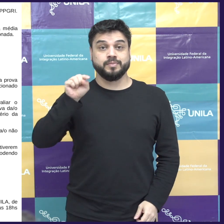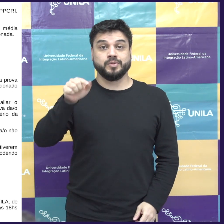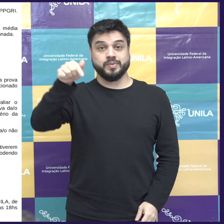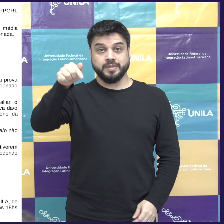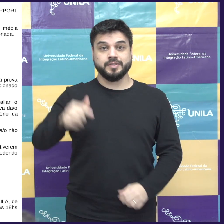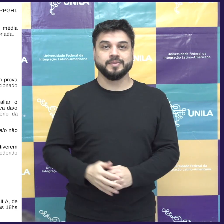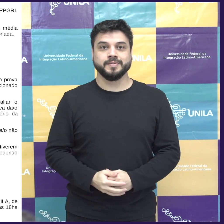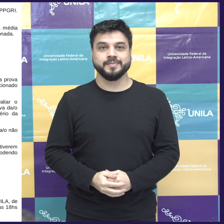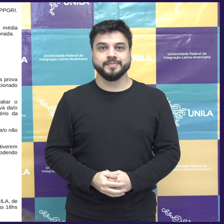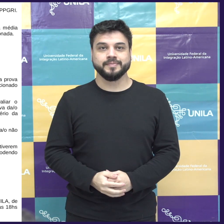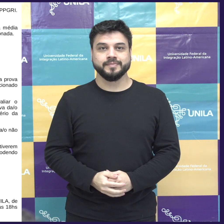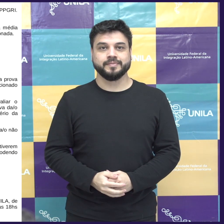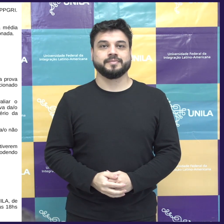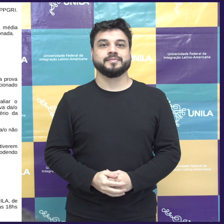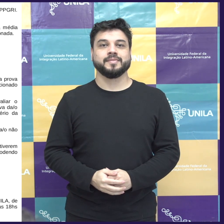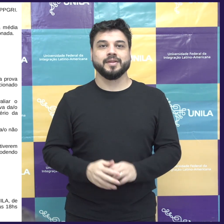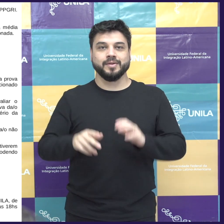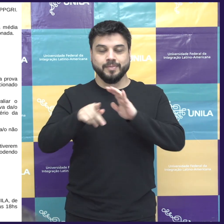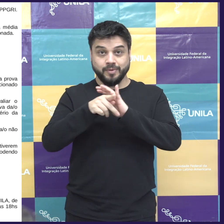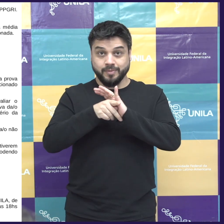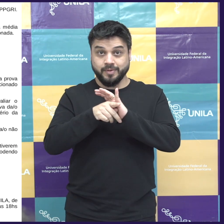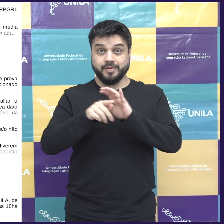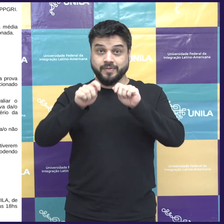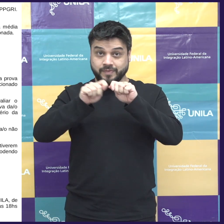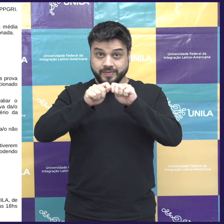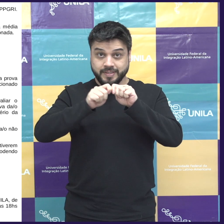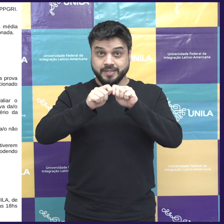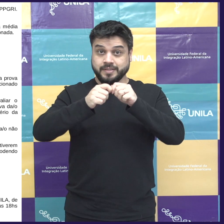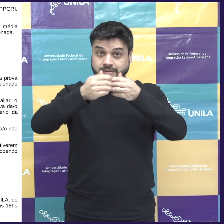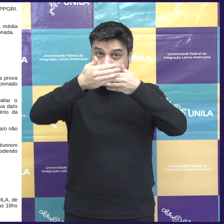5.3.7. Sobre a realização da prova escrita.